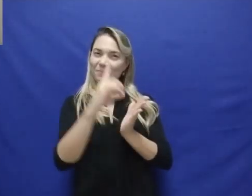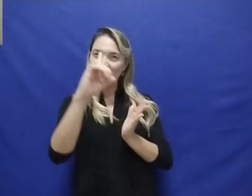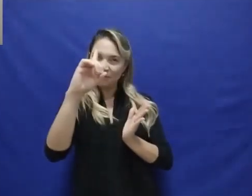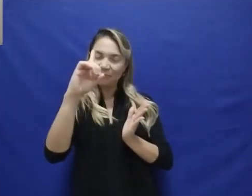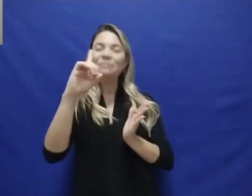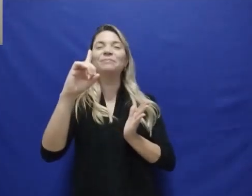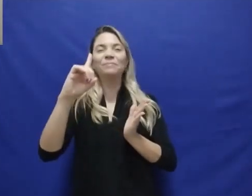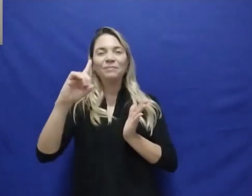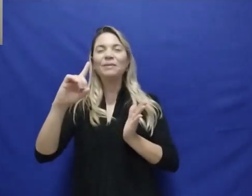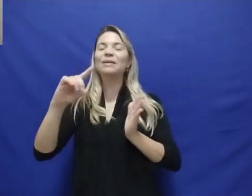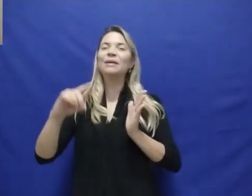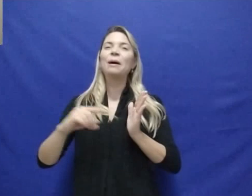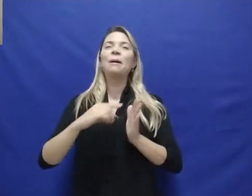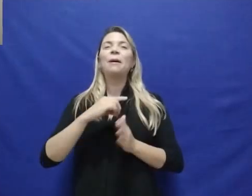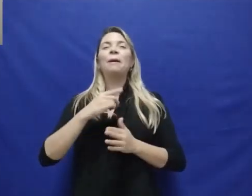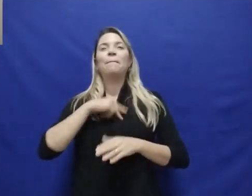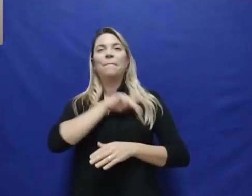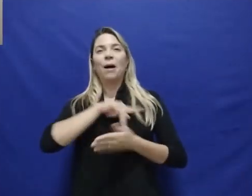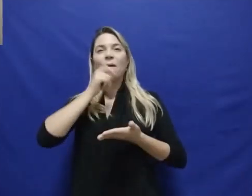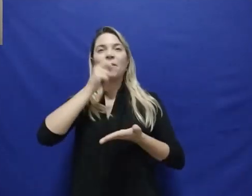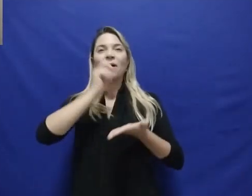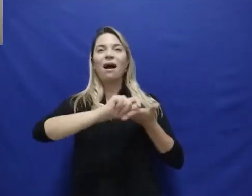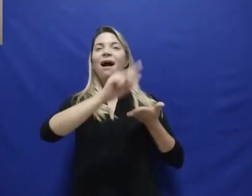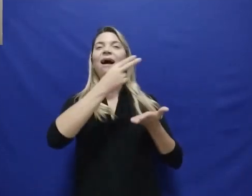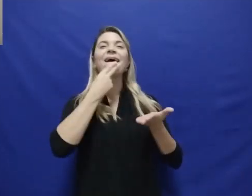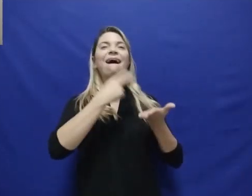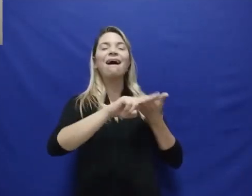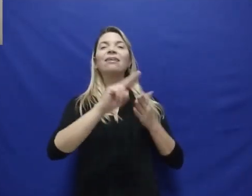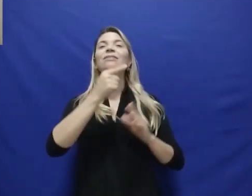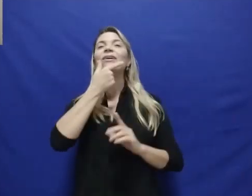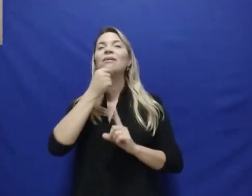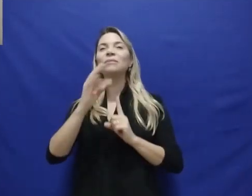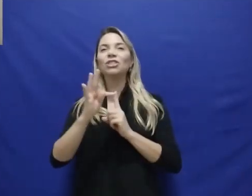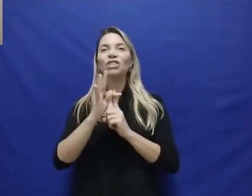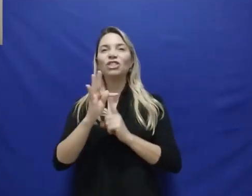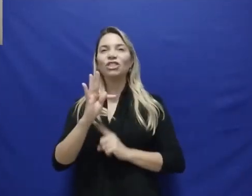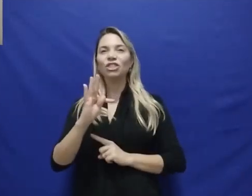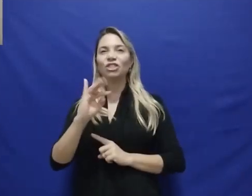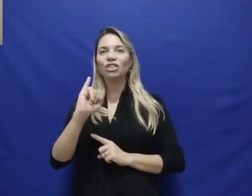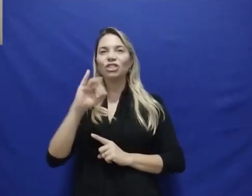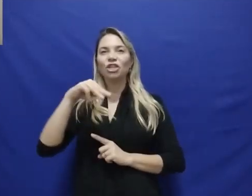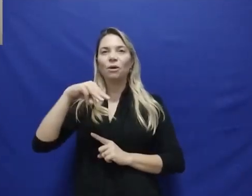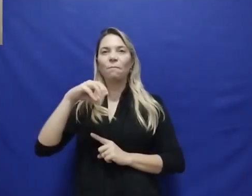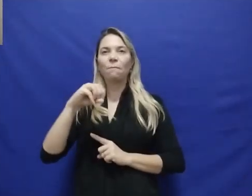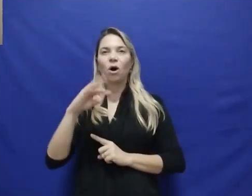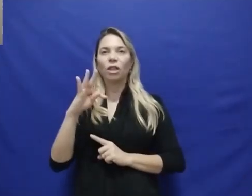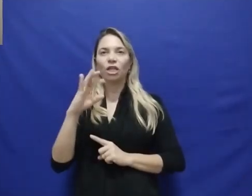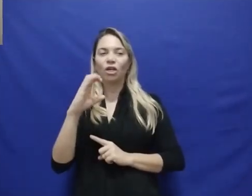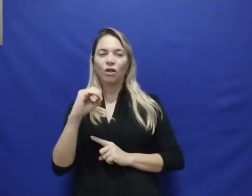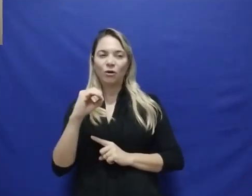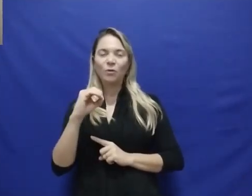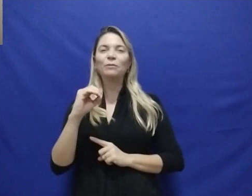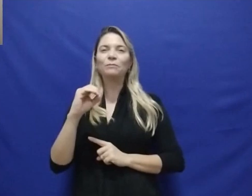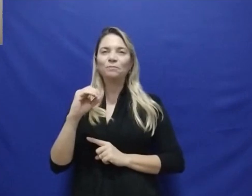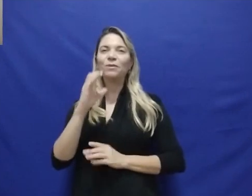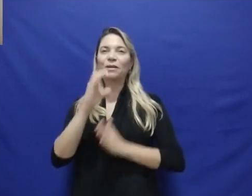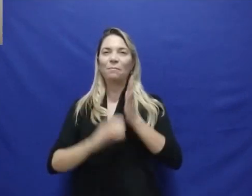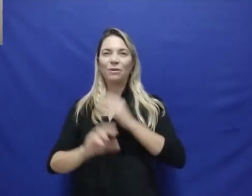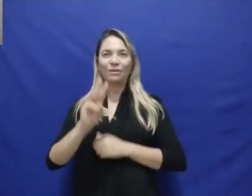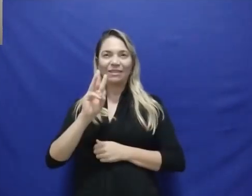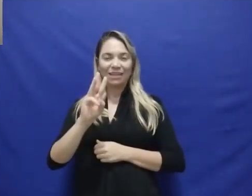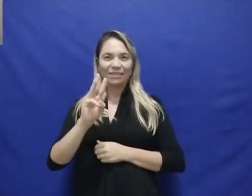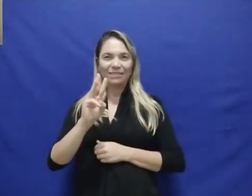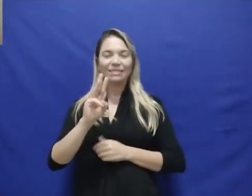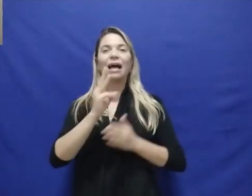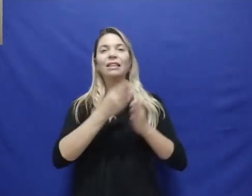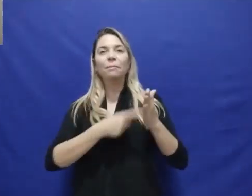apóstolo Paulo a Timóteo, capítulo 3, versículos 14 em diante, até o capítulo